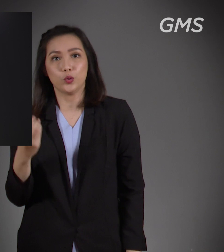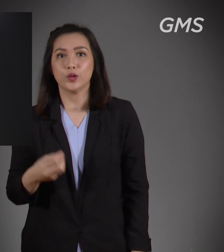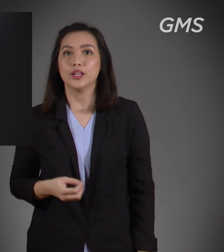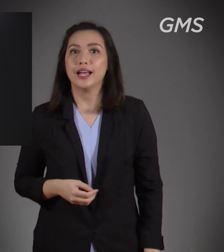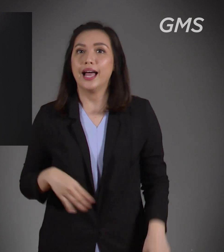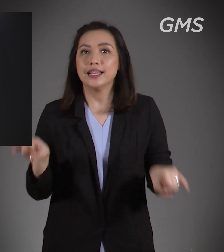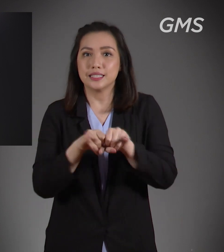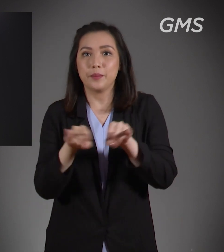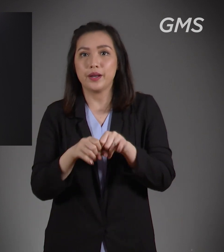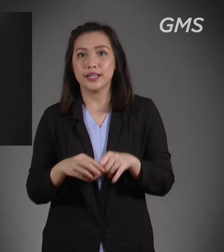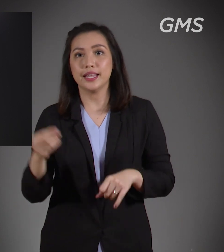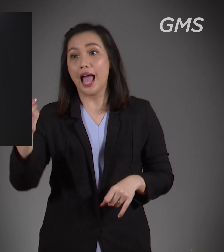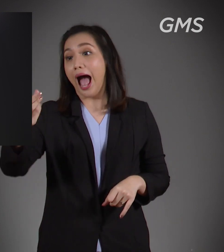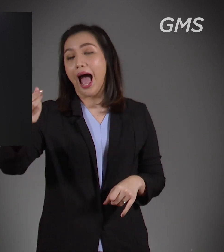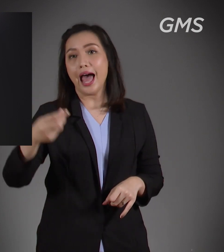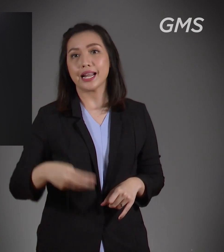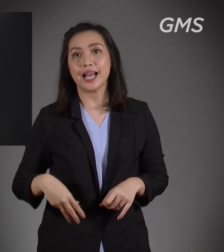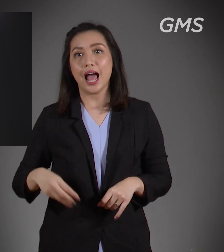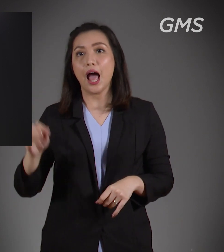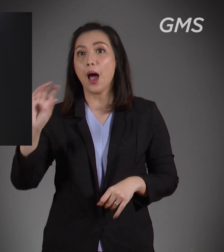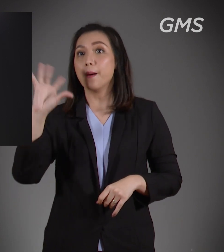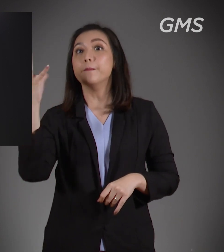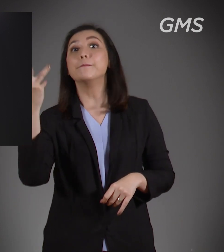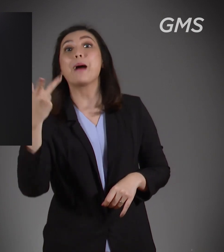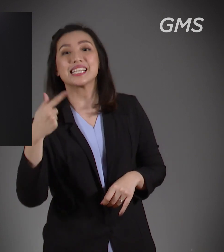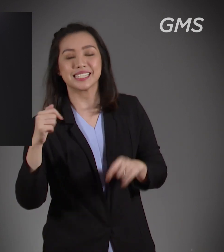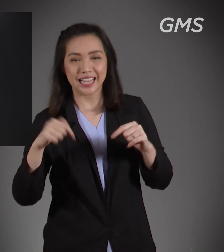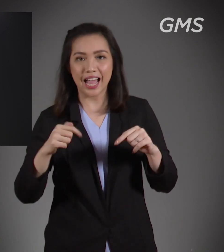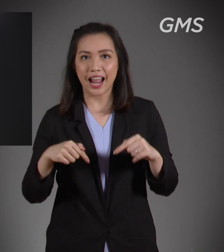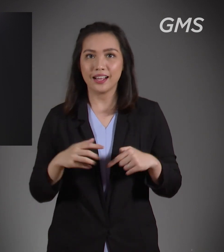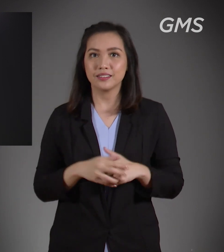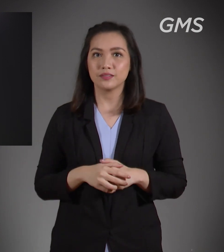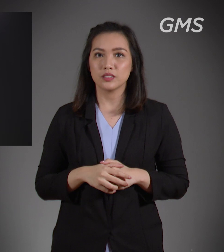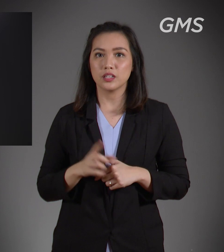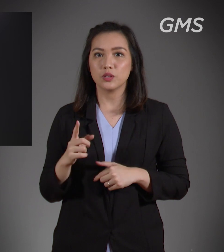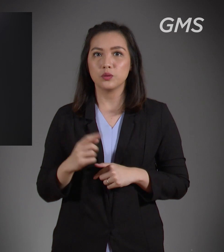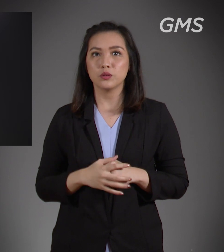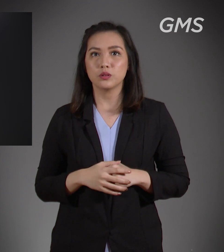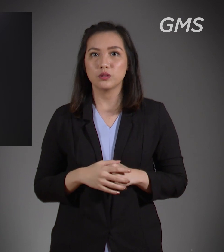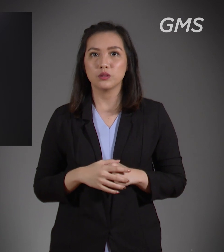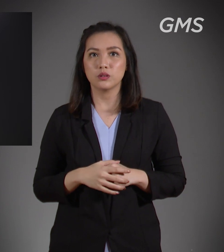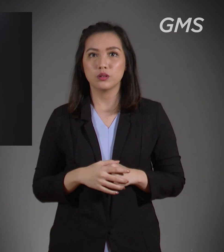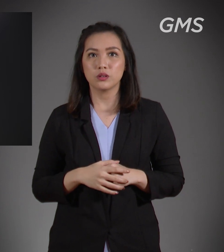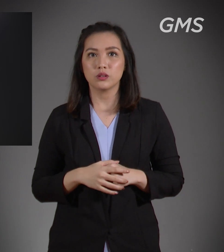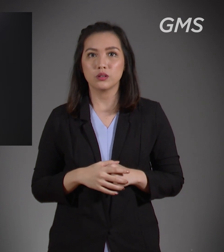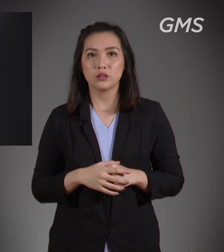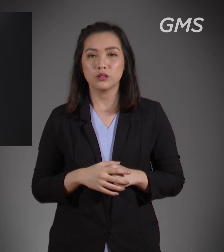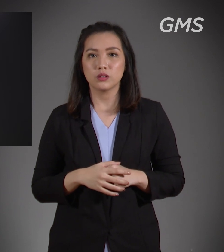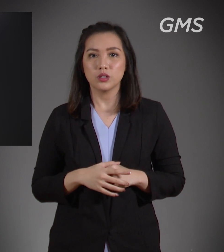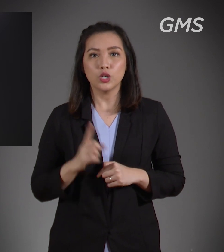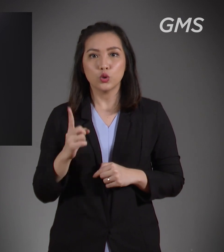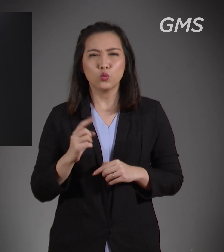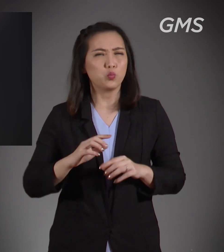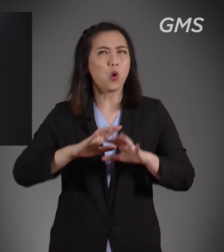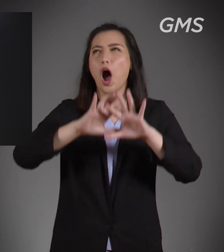2020. Jadi perisai-perisai emas yang dibuat sama Salomo itu ada perisai besar, perisai kecil. Itu dari tontonan, itu pokoknya